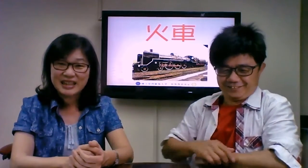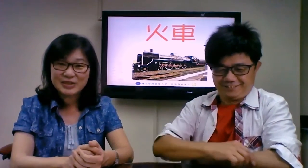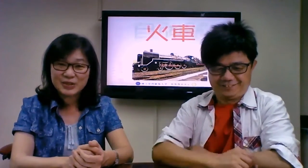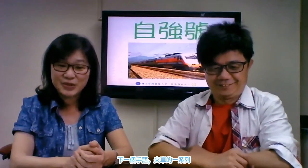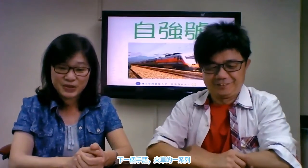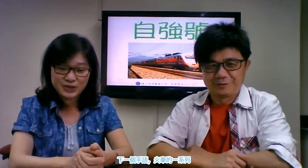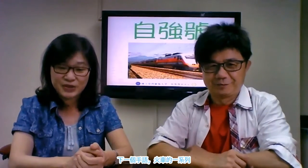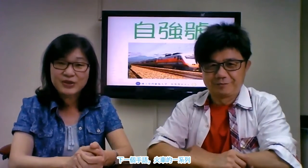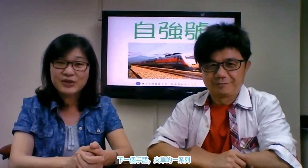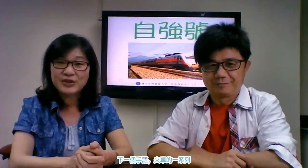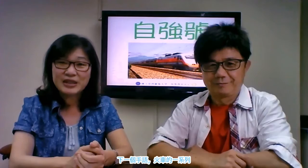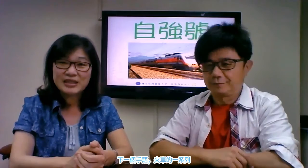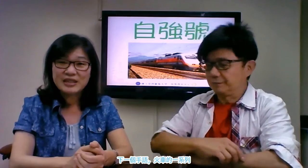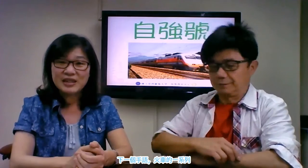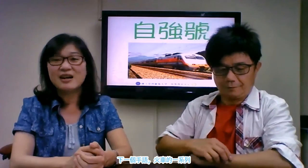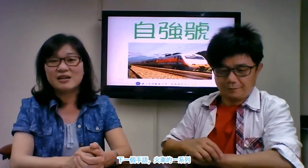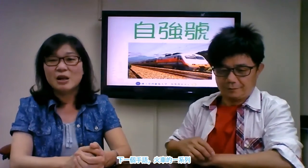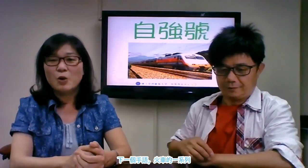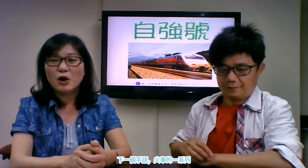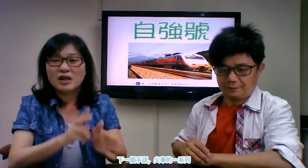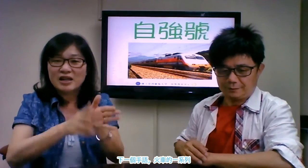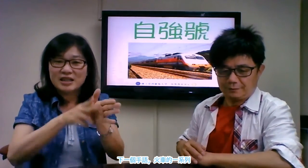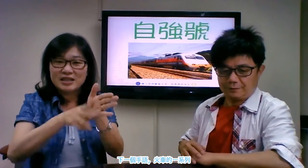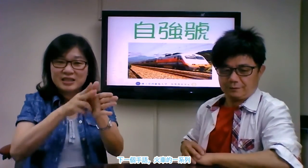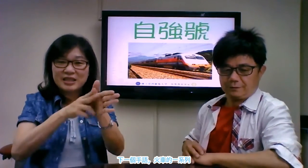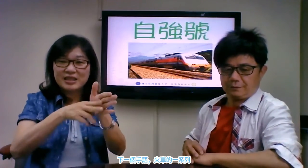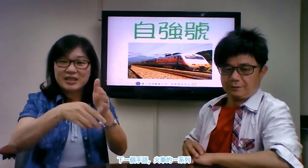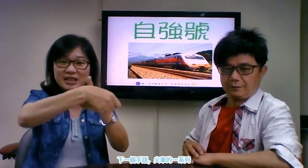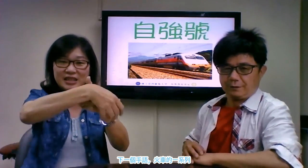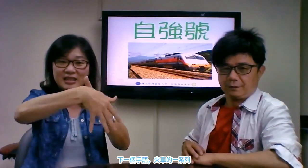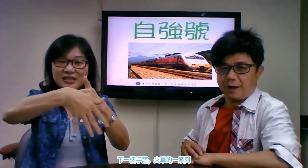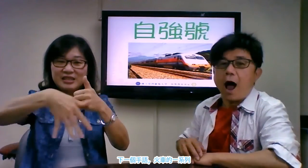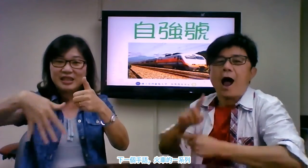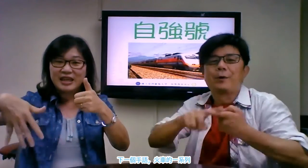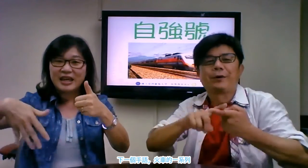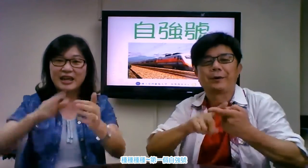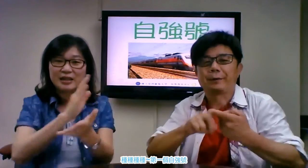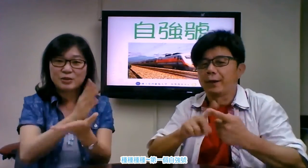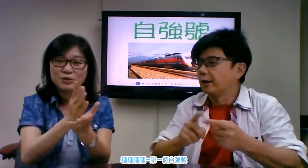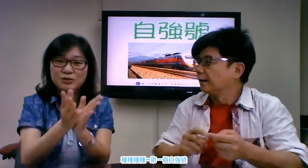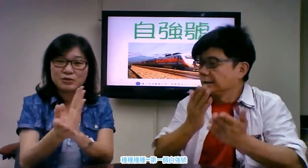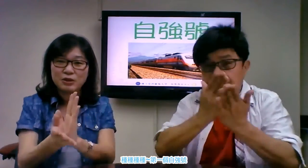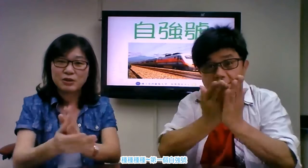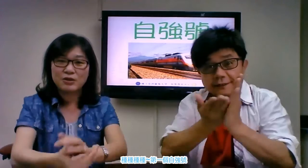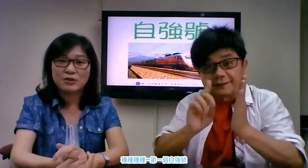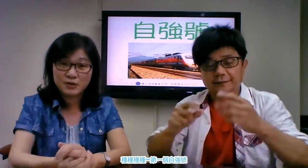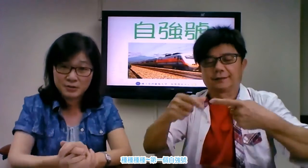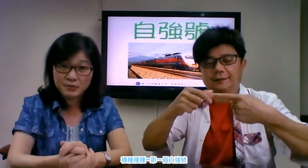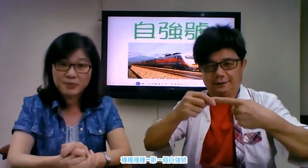手语哦，火车的一系列，种种，第一